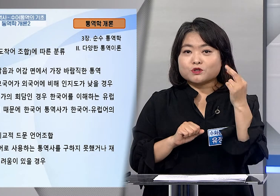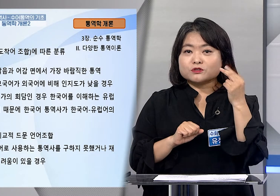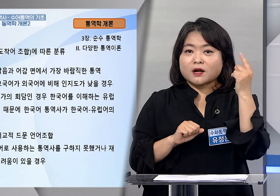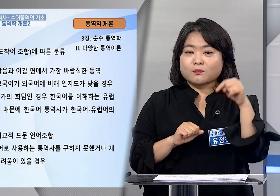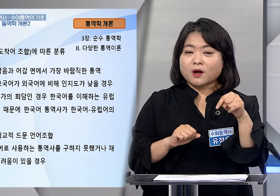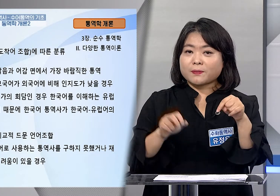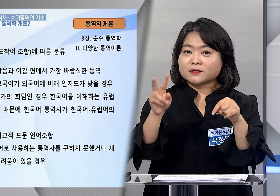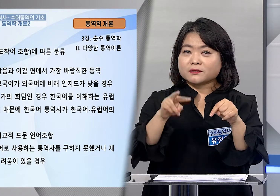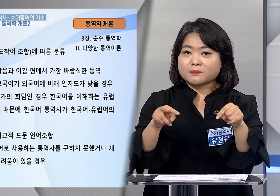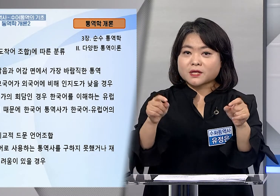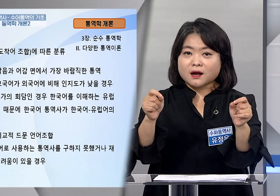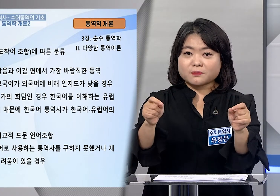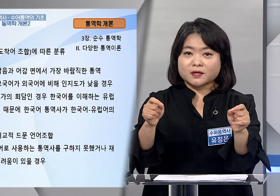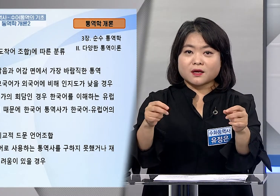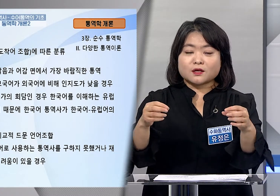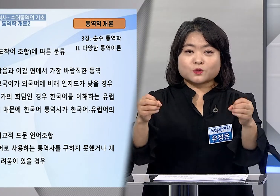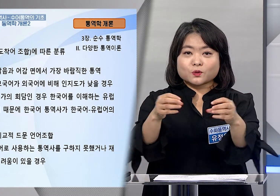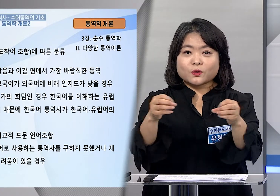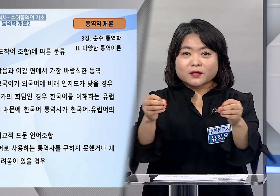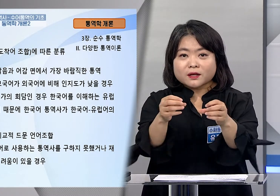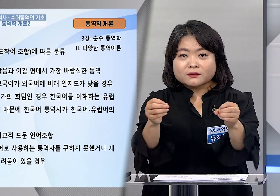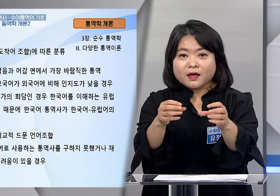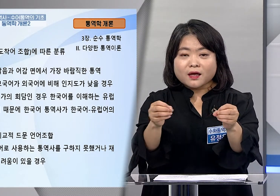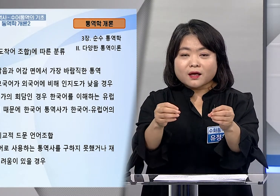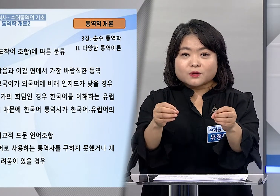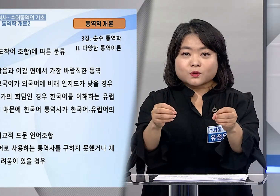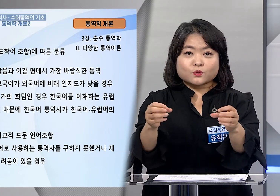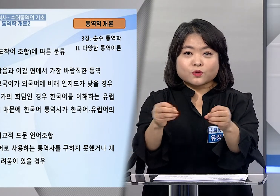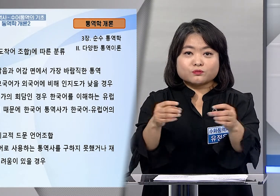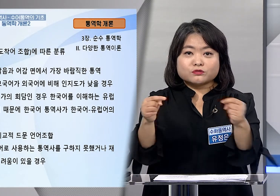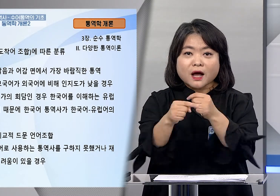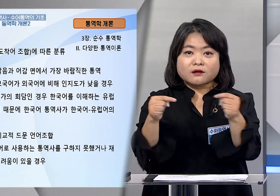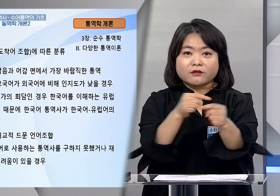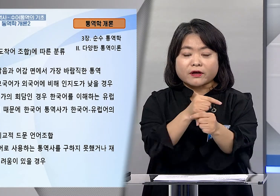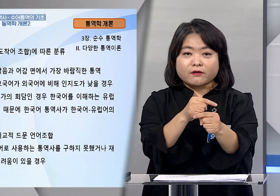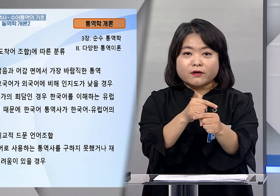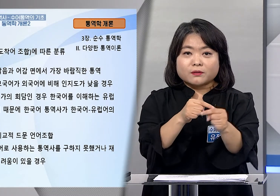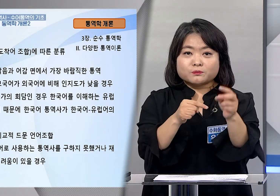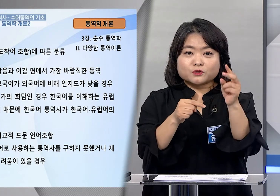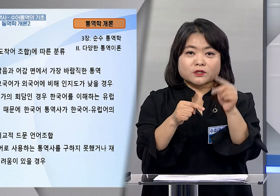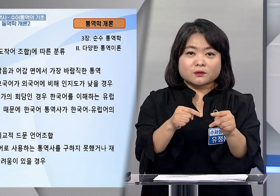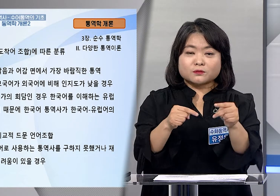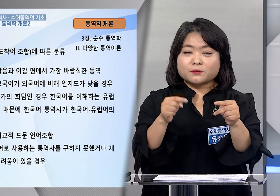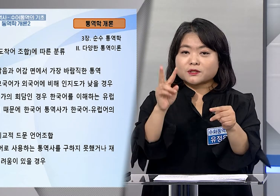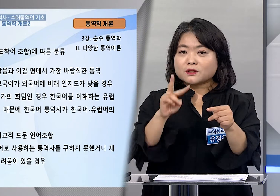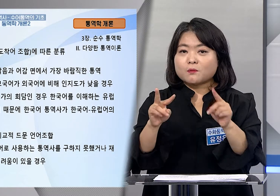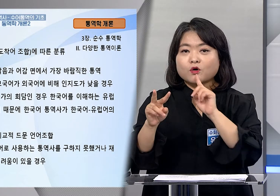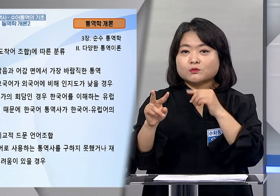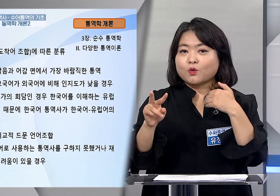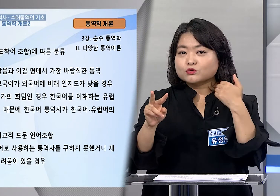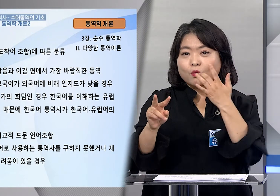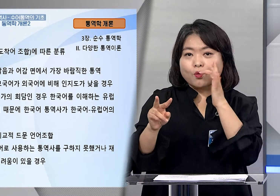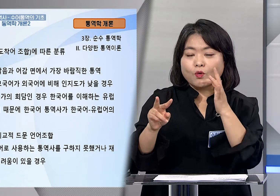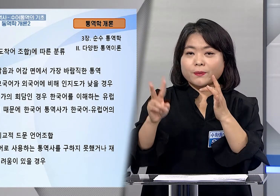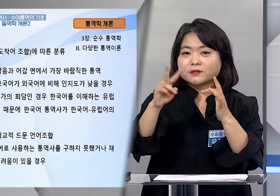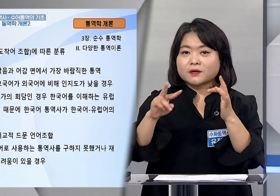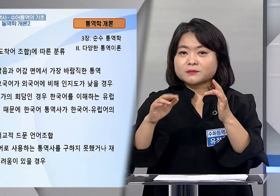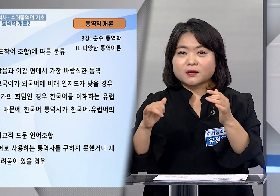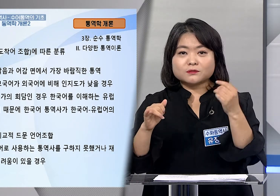미국 사람과 베트남 사람이 소통해야 되는데 소통이 불가한 거예요. 미국 사람은 베트남어를 모르고 베트남 사람은